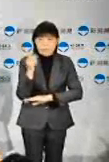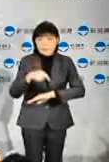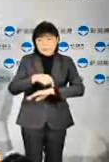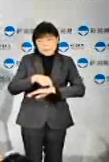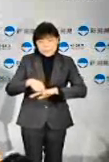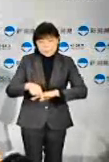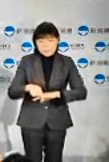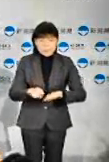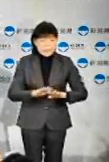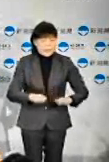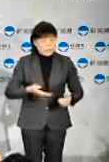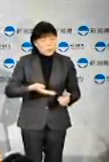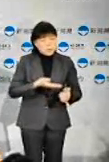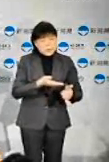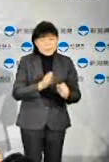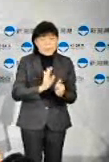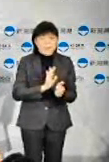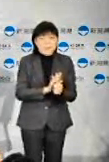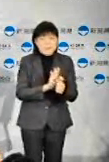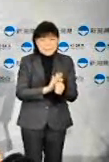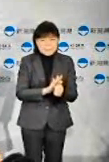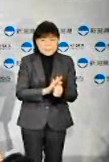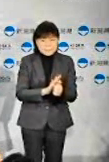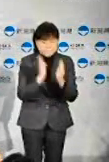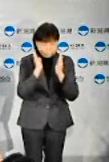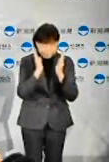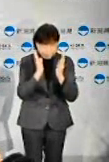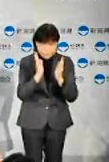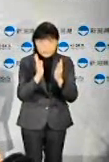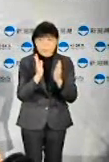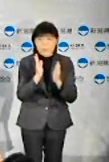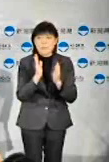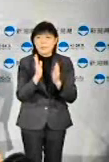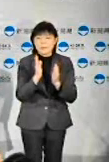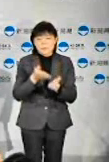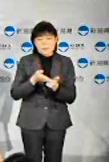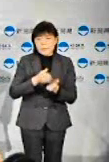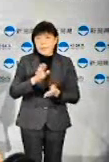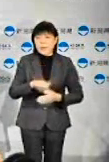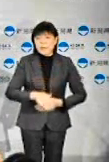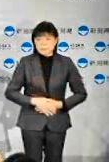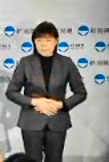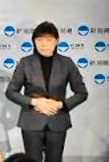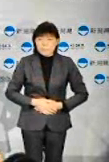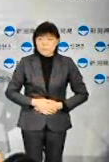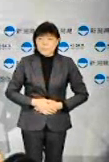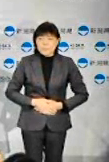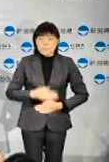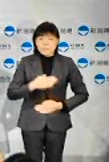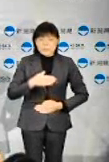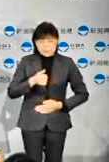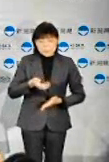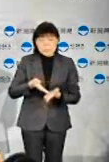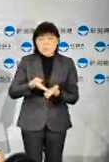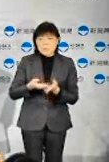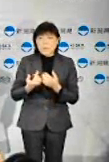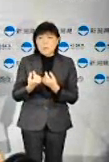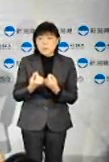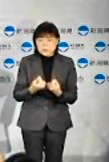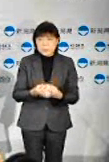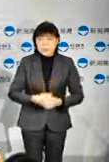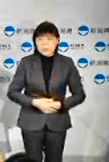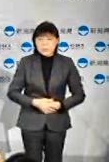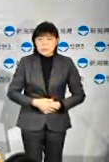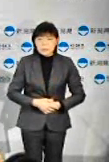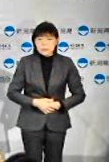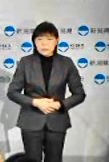たというお話がありましたが、まあ、機運を醸成するということで、知事もずっと申し上げておっしゃられてい